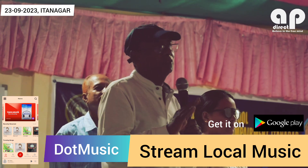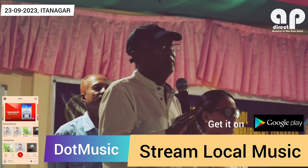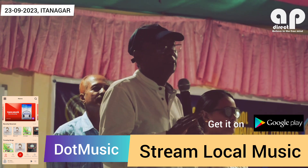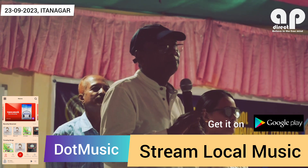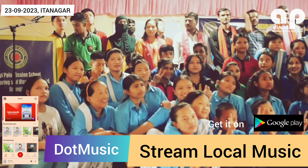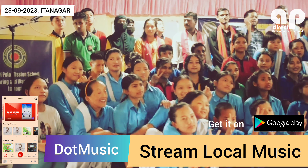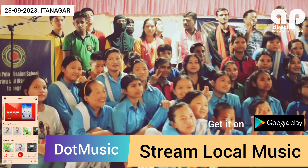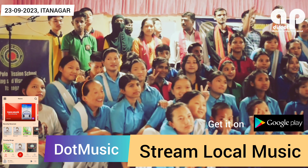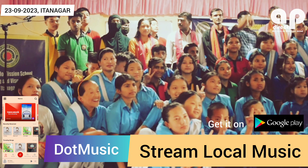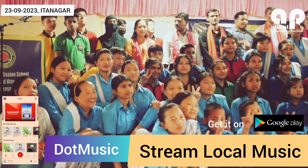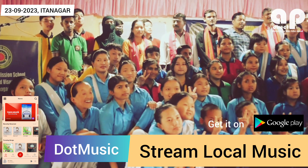मेथड.